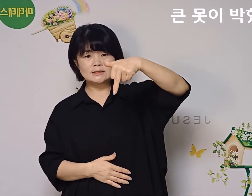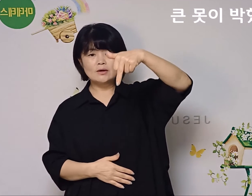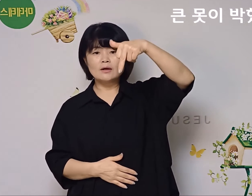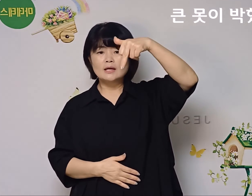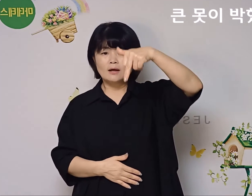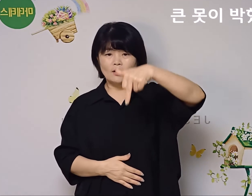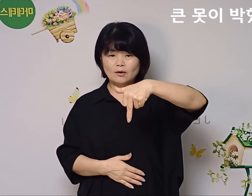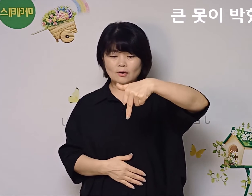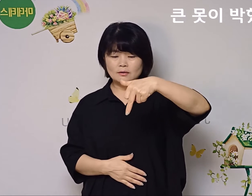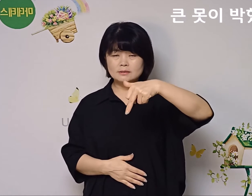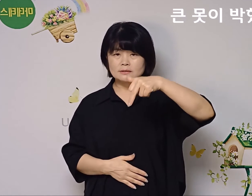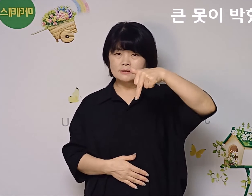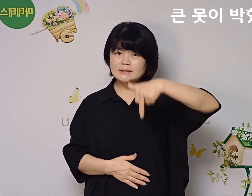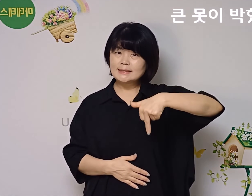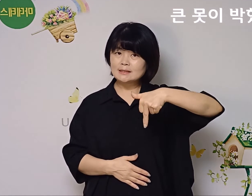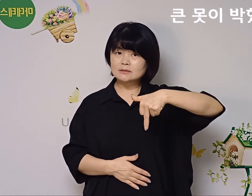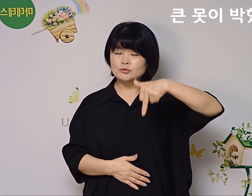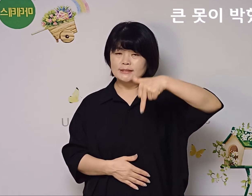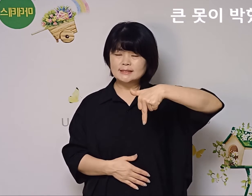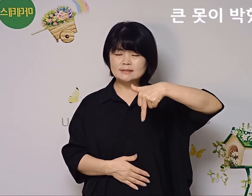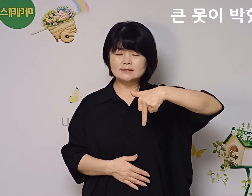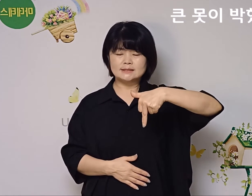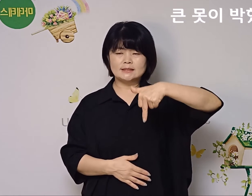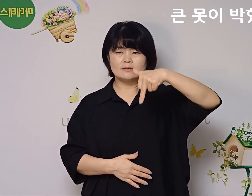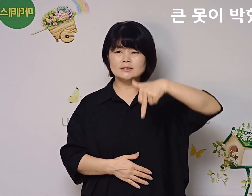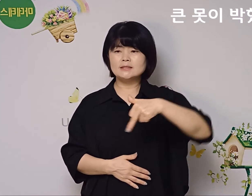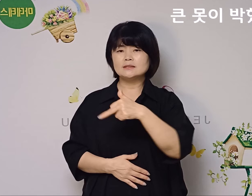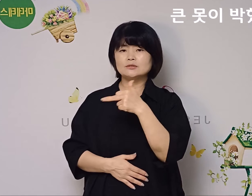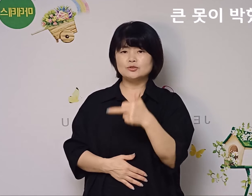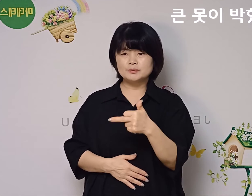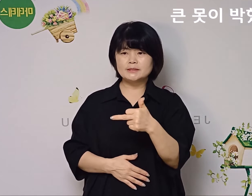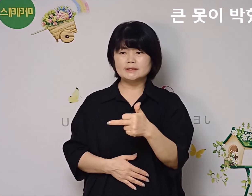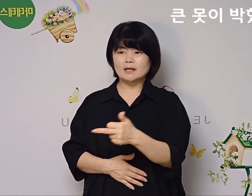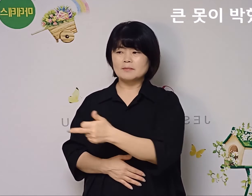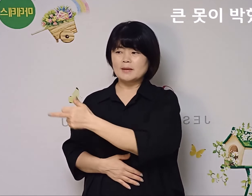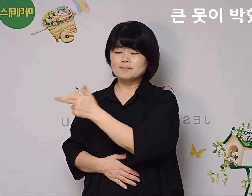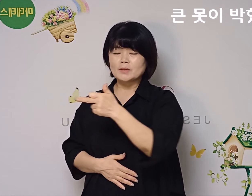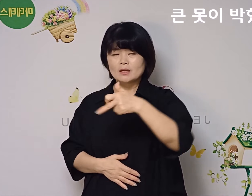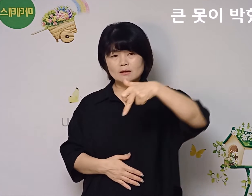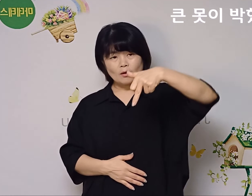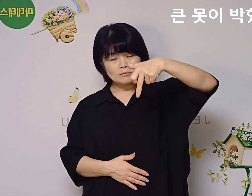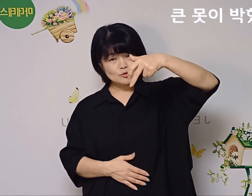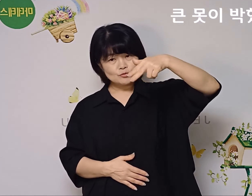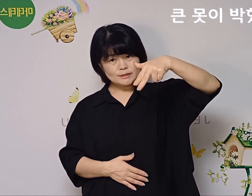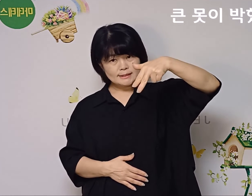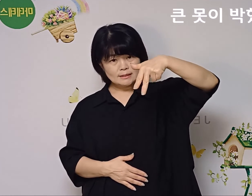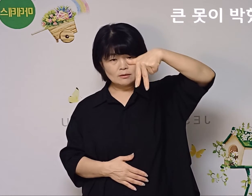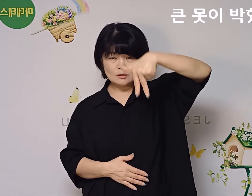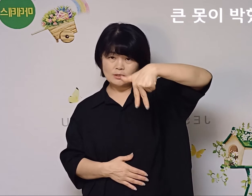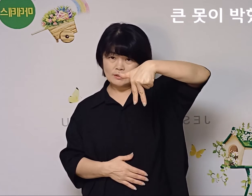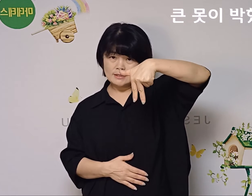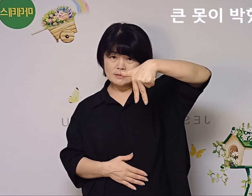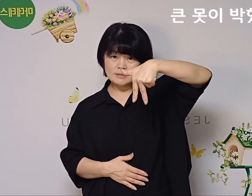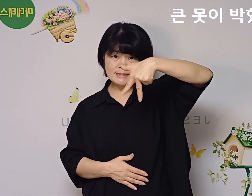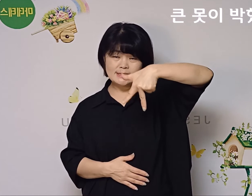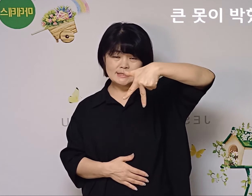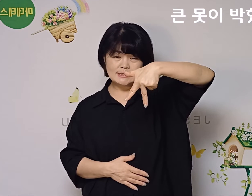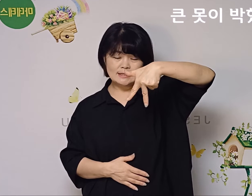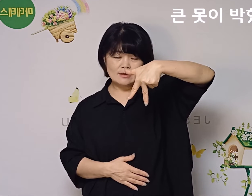자는요, 우리 키읔 있잖아요. 키읔을 눕히신 다음에 중지 이렇게 있으면 지으시잖아요.